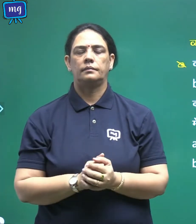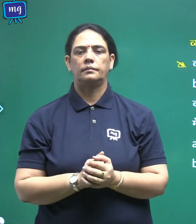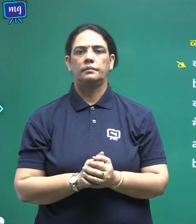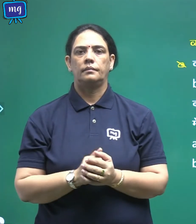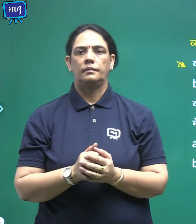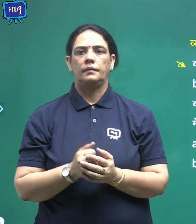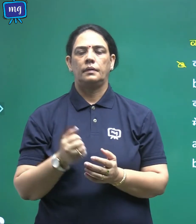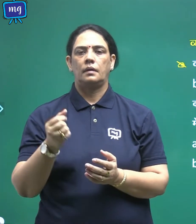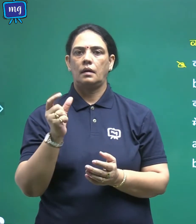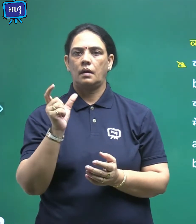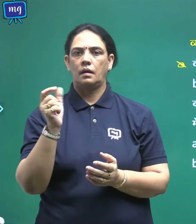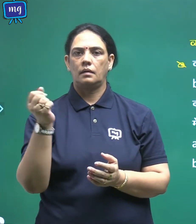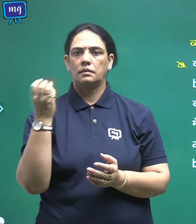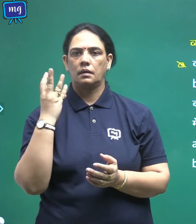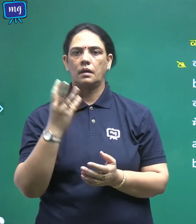अंकों